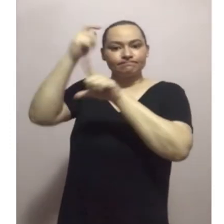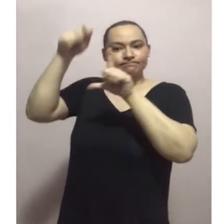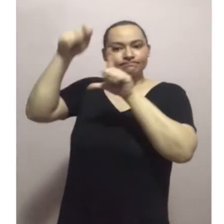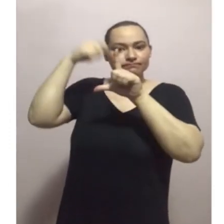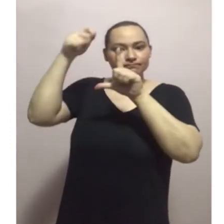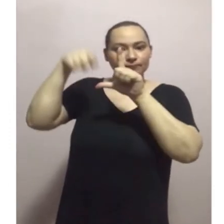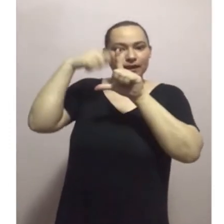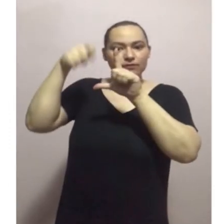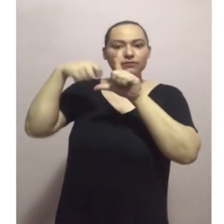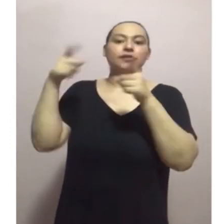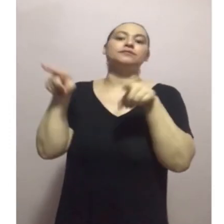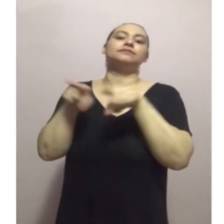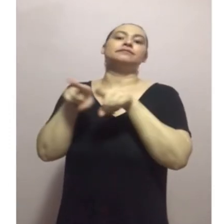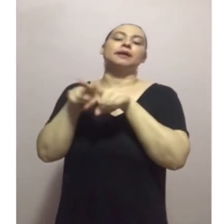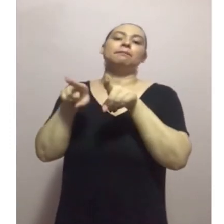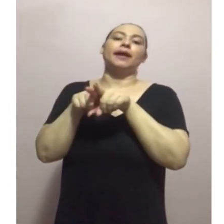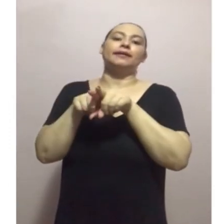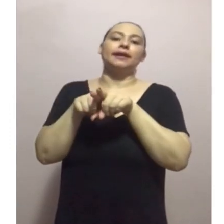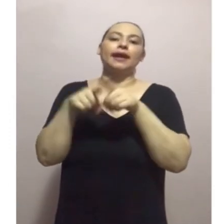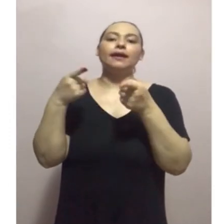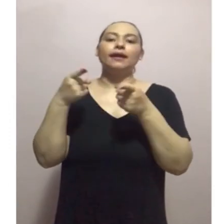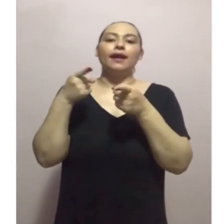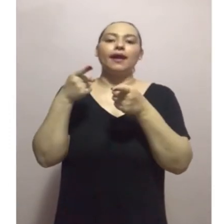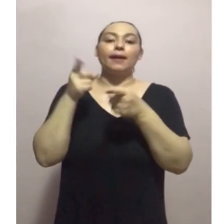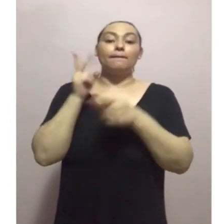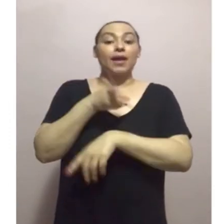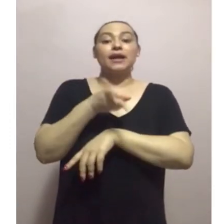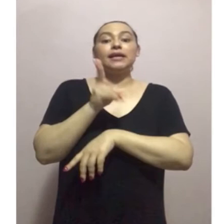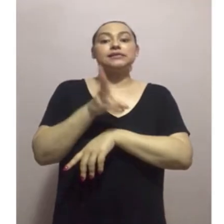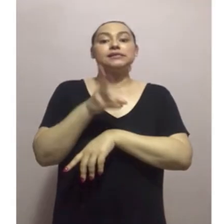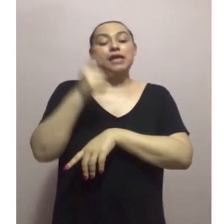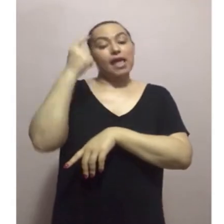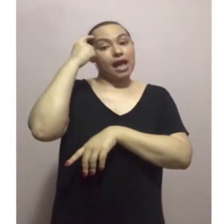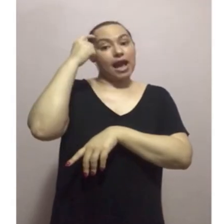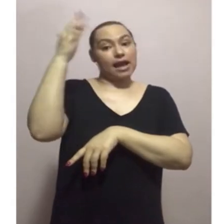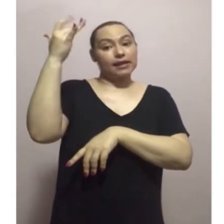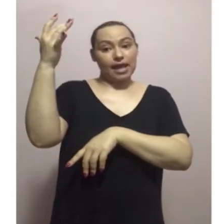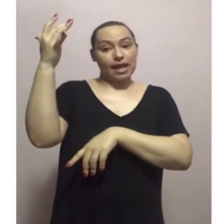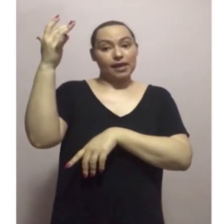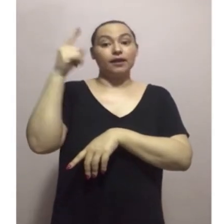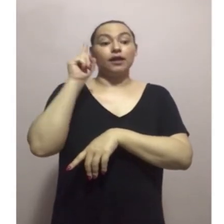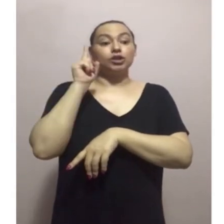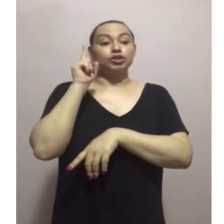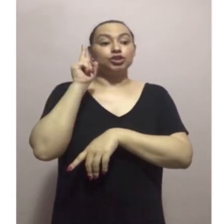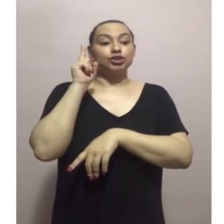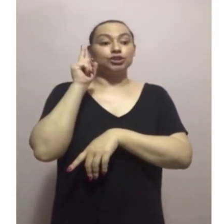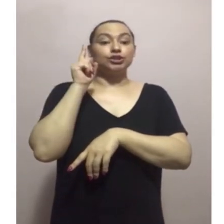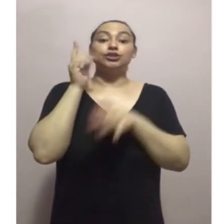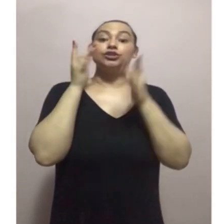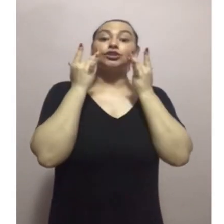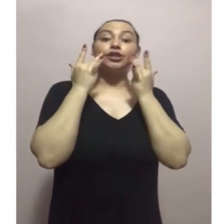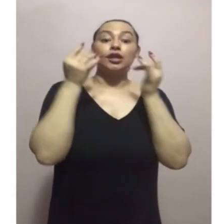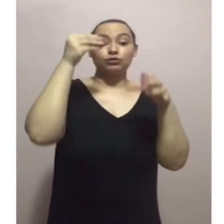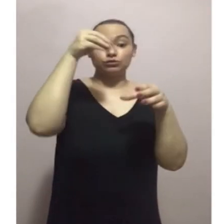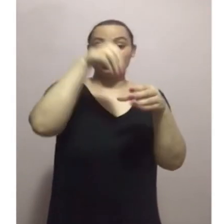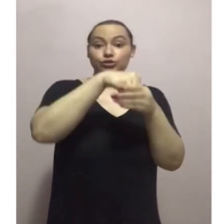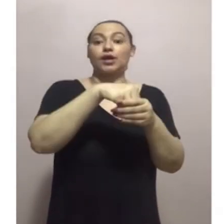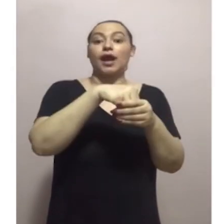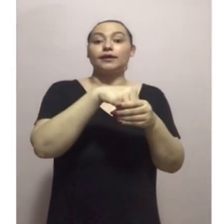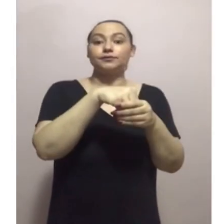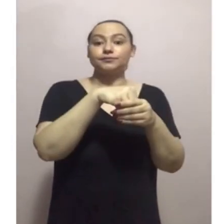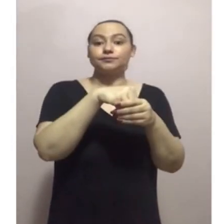manter a ideia de estar num teatro e quando fosse possível, né? Mas,